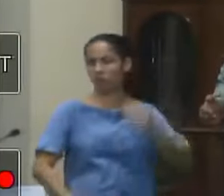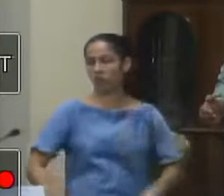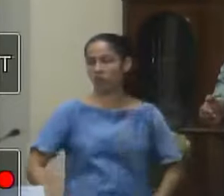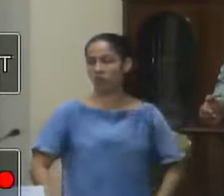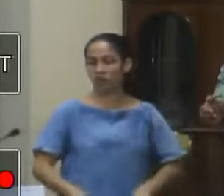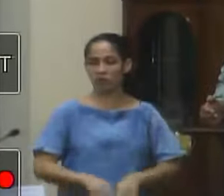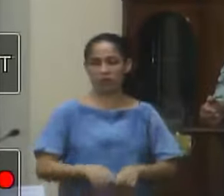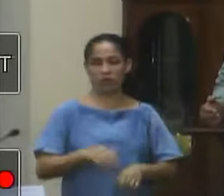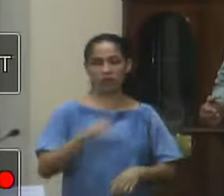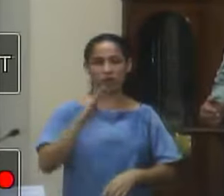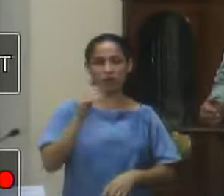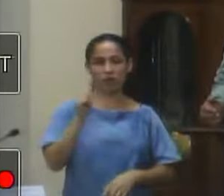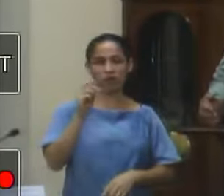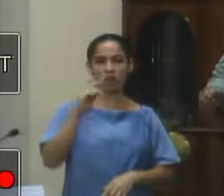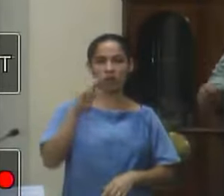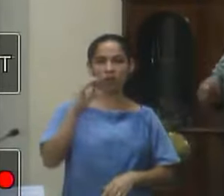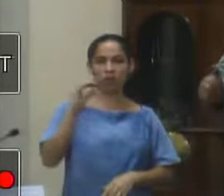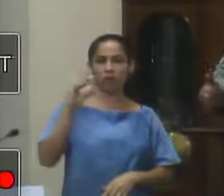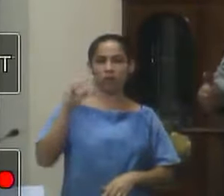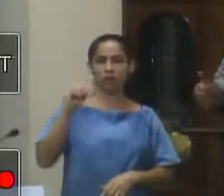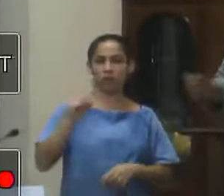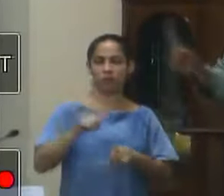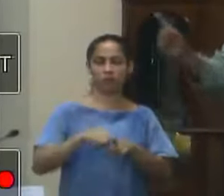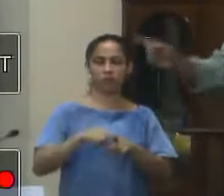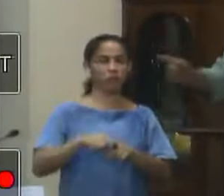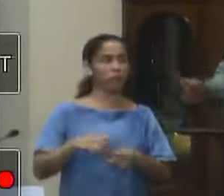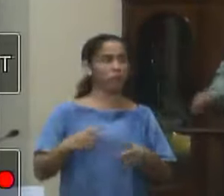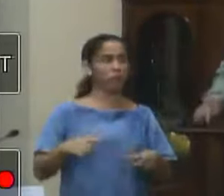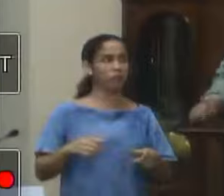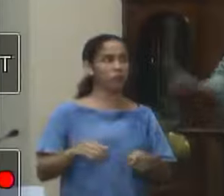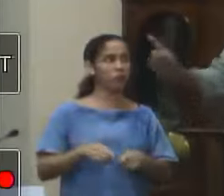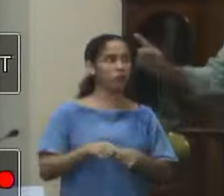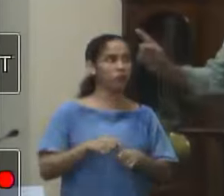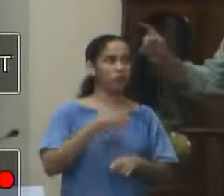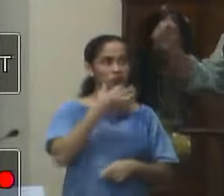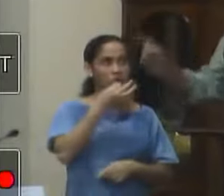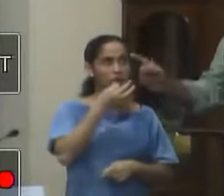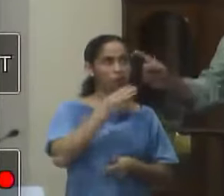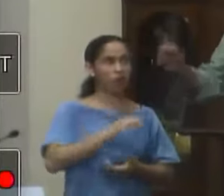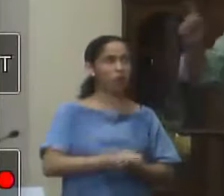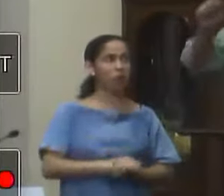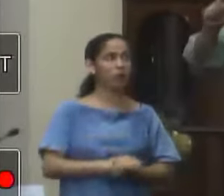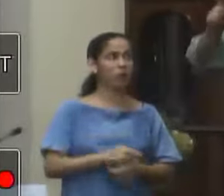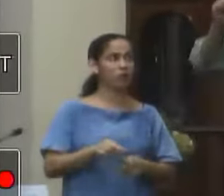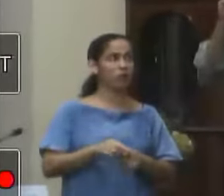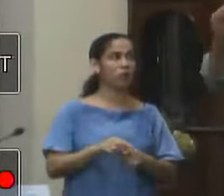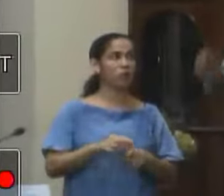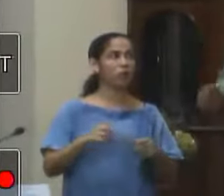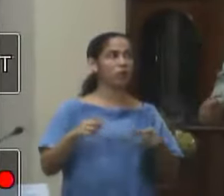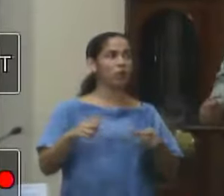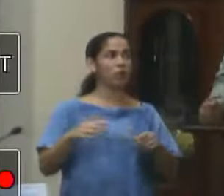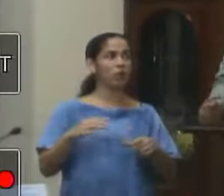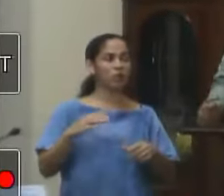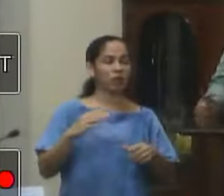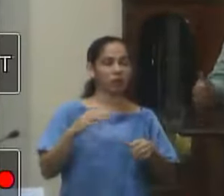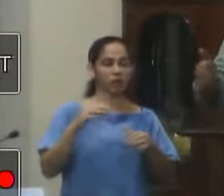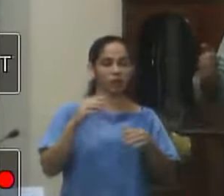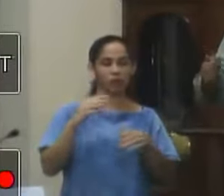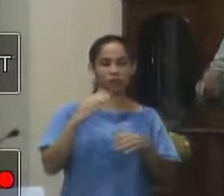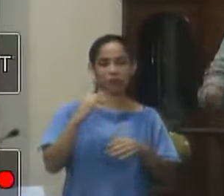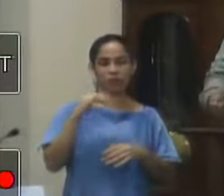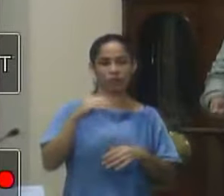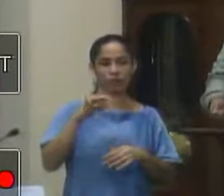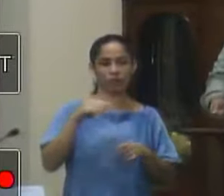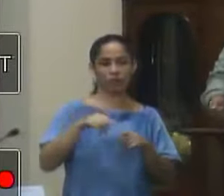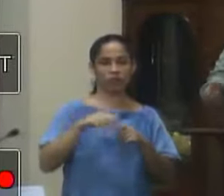ali no Barroso. Então, eu fiz sugestão, porque eu presenciei isso também no pequeno cemitério do Rancho Novo. Aí